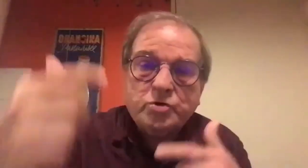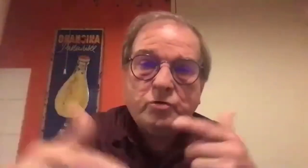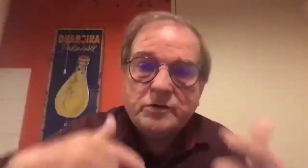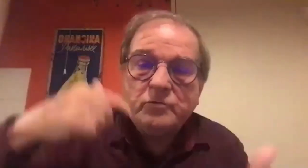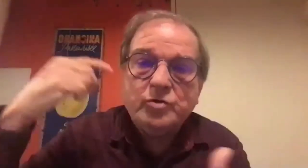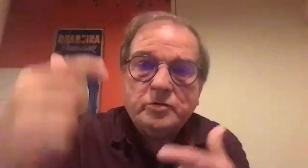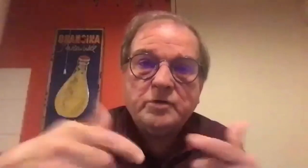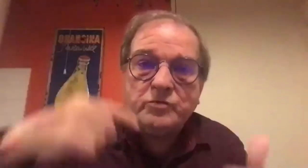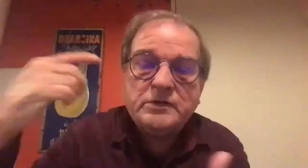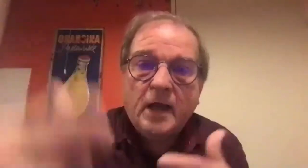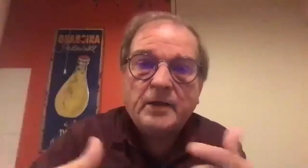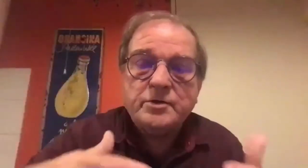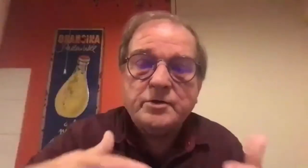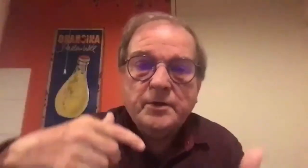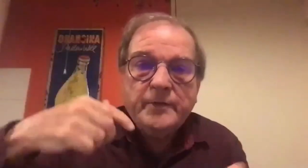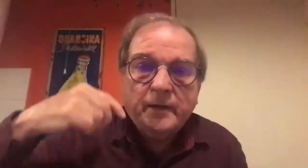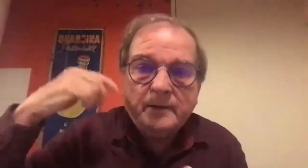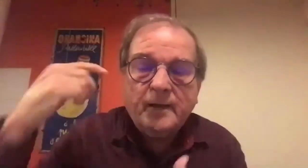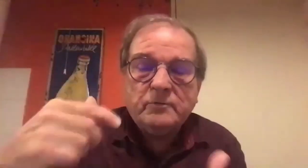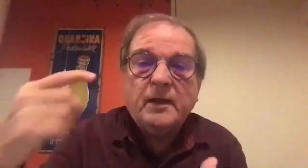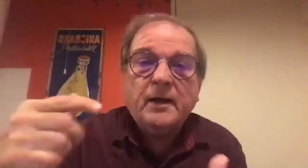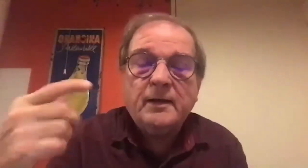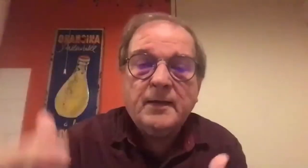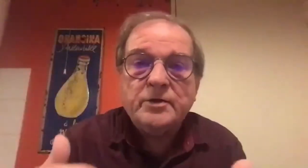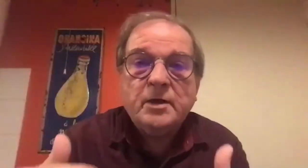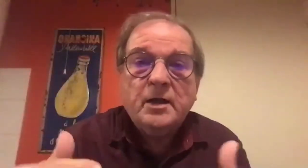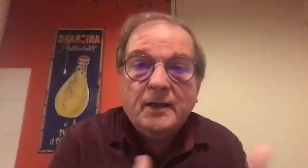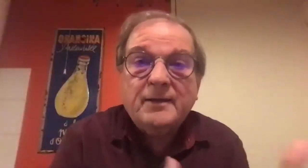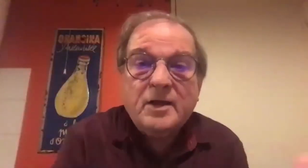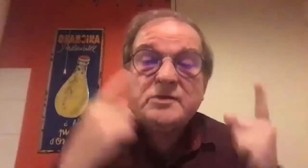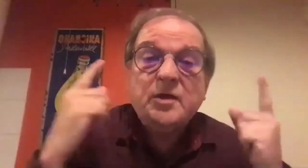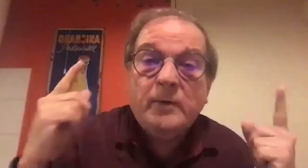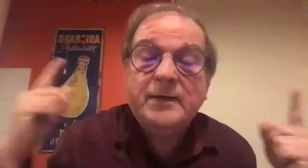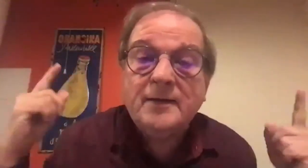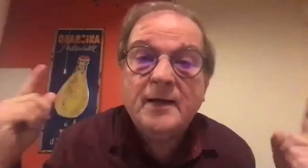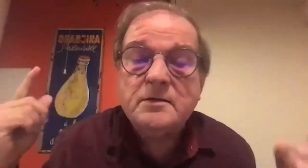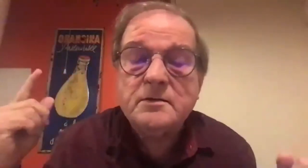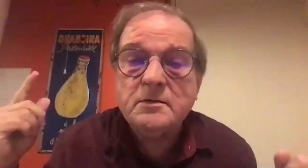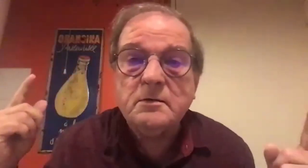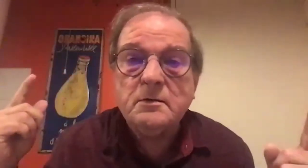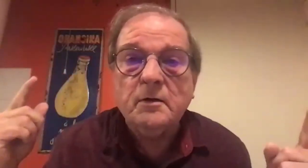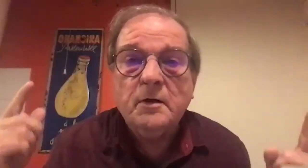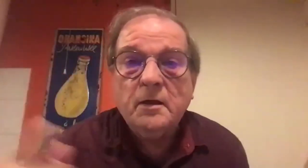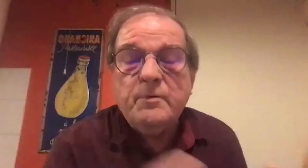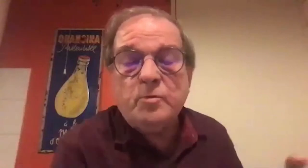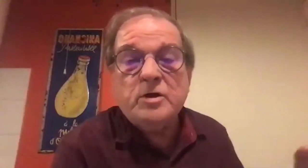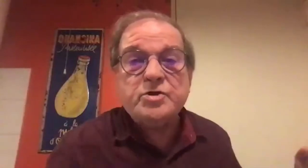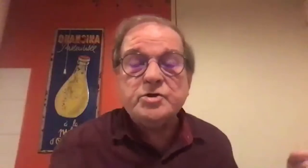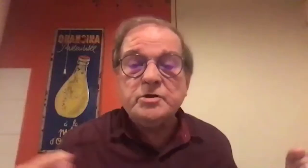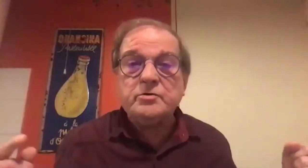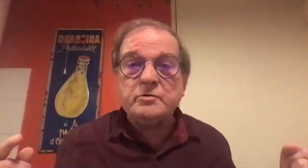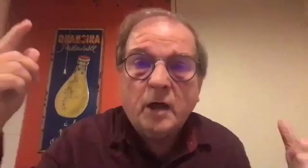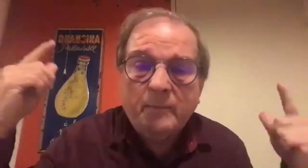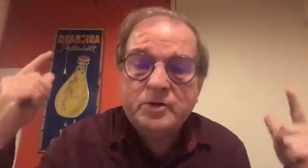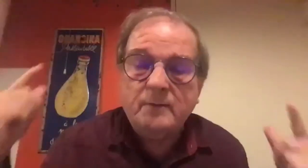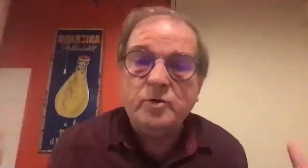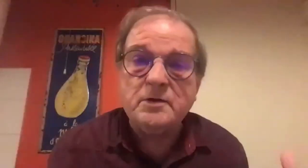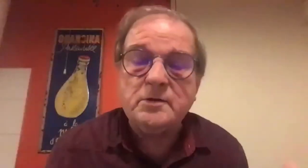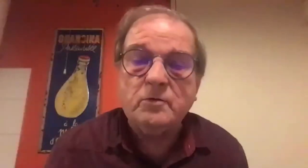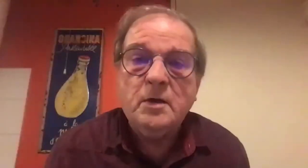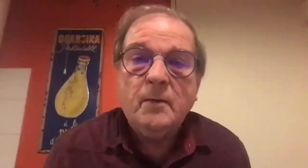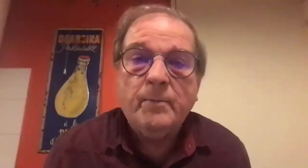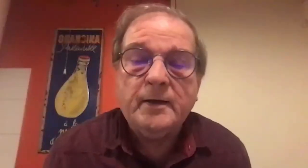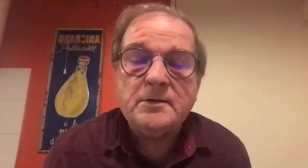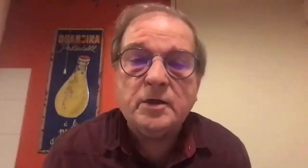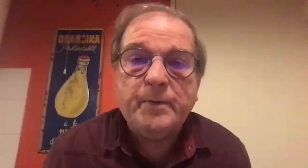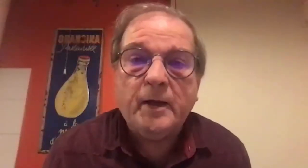de construção de lutas sociais dentro da legalidade desde 1953. E mesmo antes disso, quem me chamou a